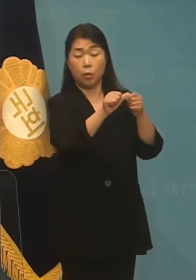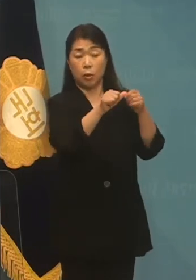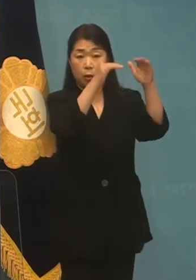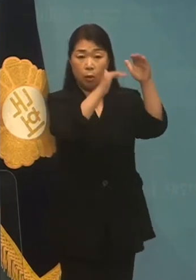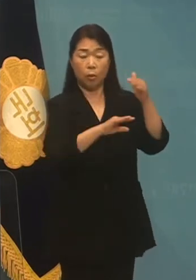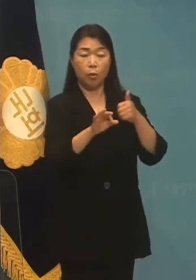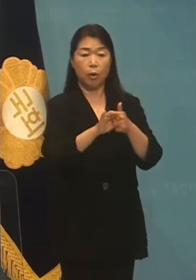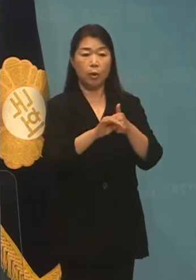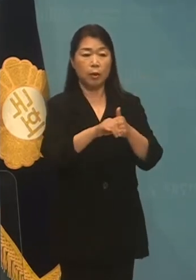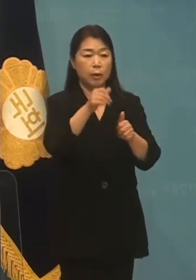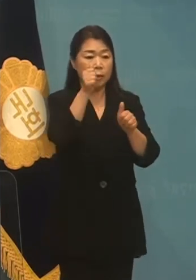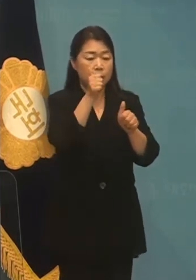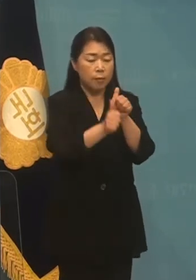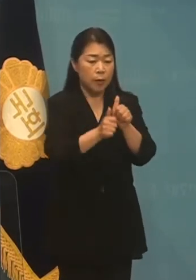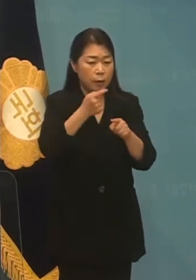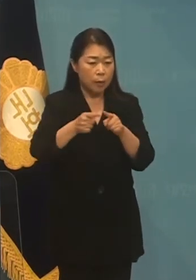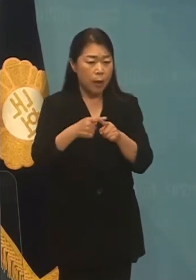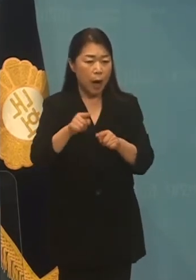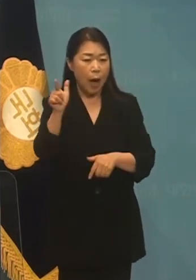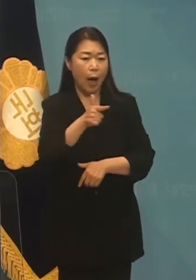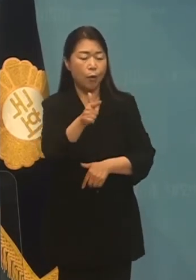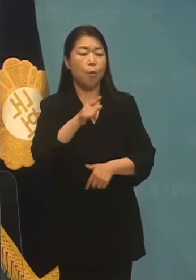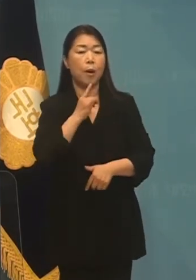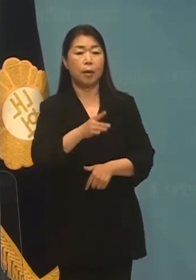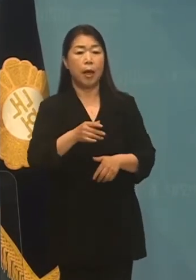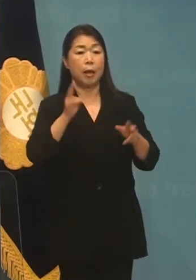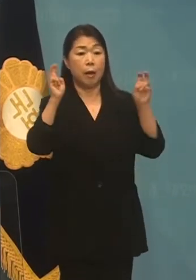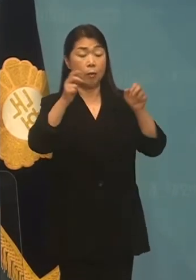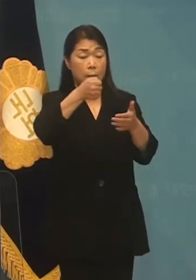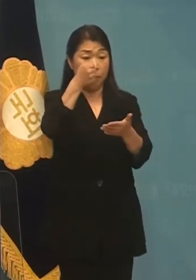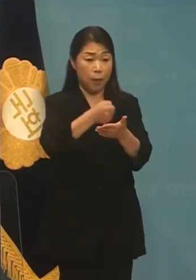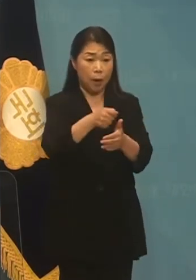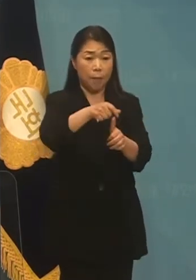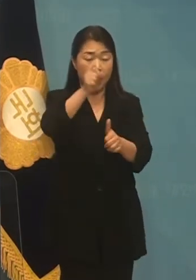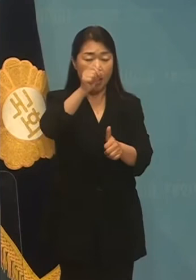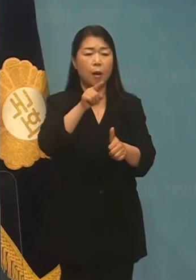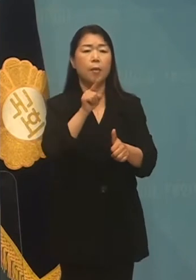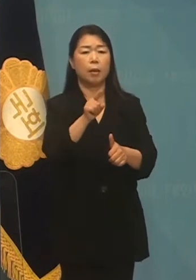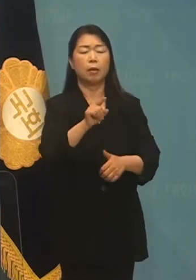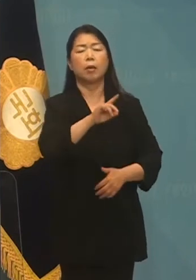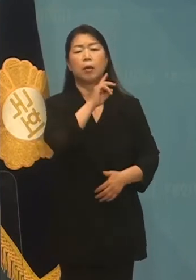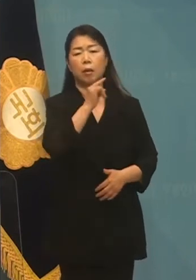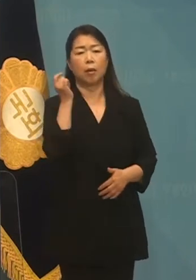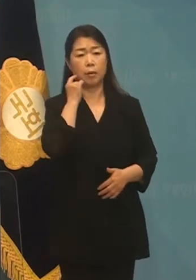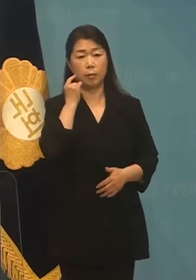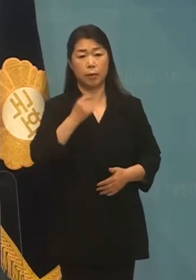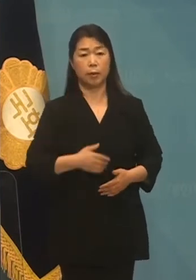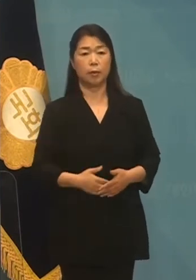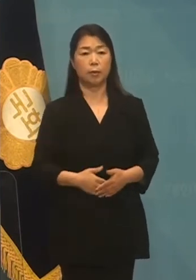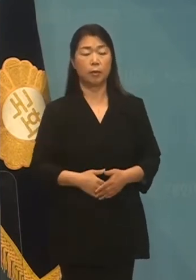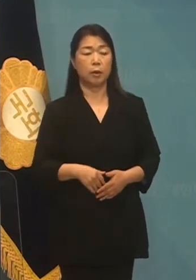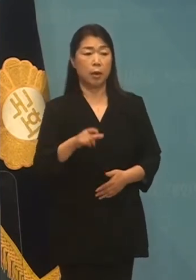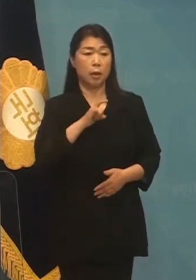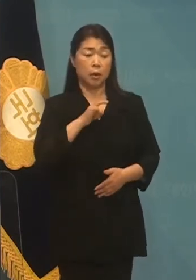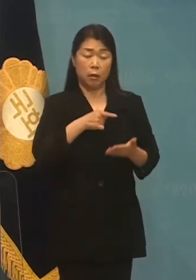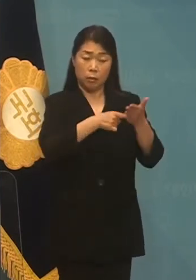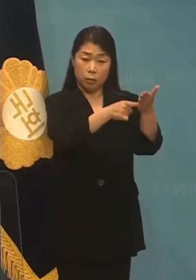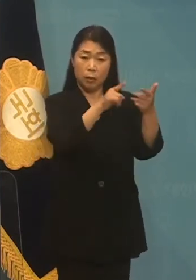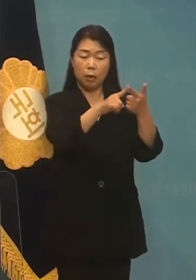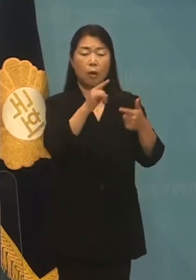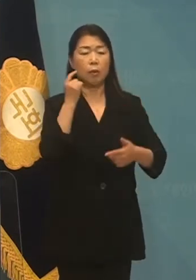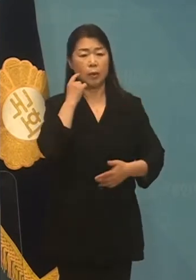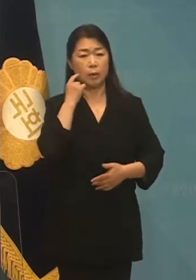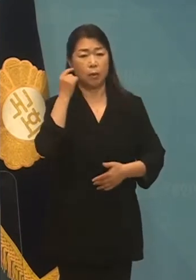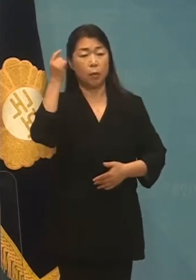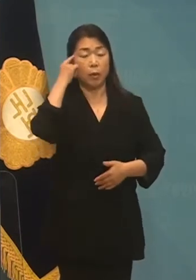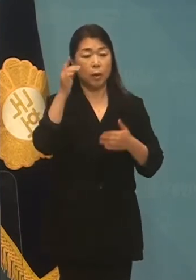만에 사업자가 선정되었다는 의혹입니다. 역시 허위입니다. 이런